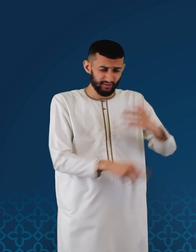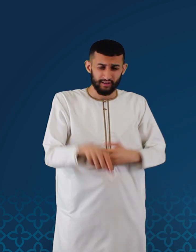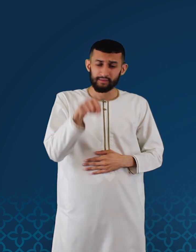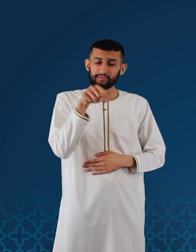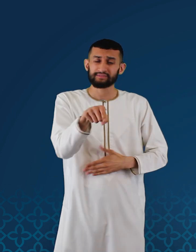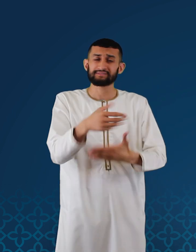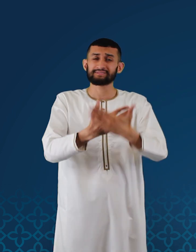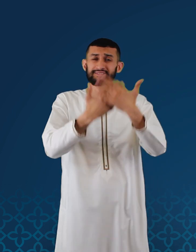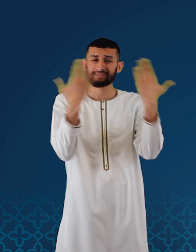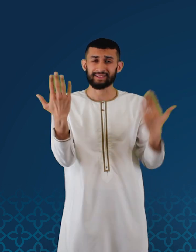يومئذ